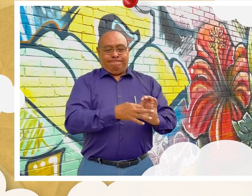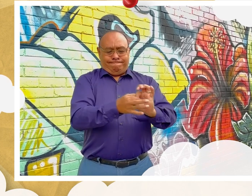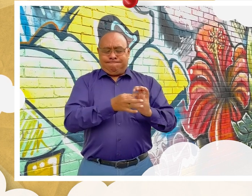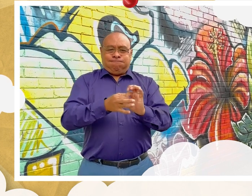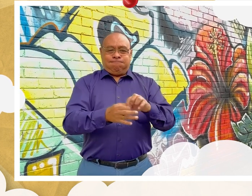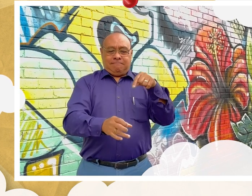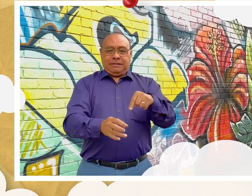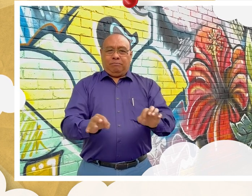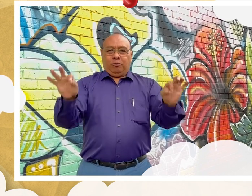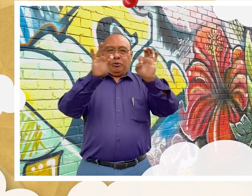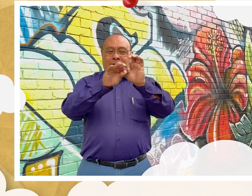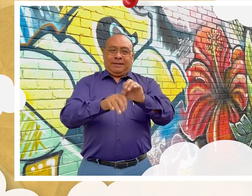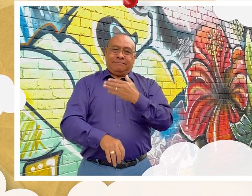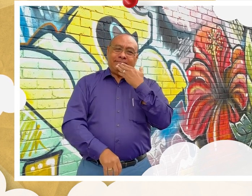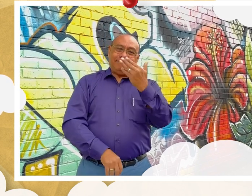Gracias.